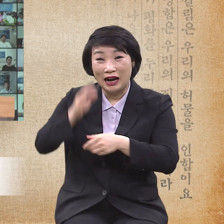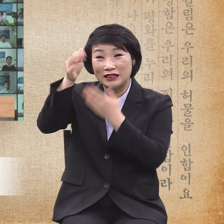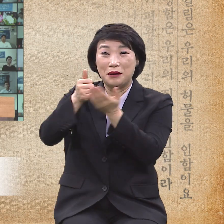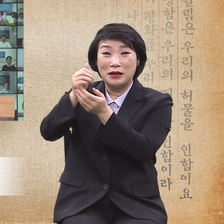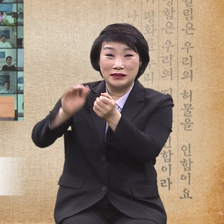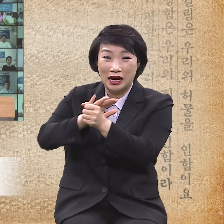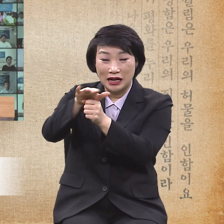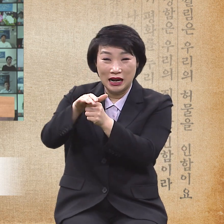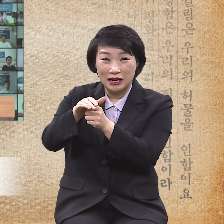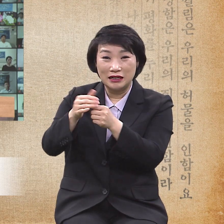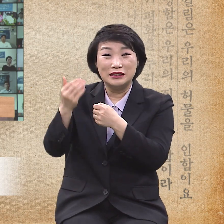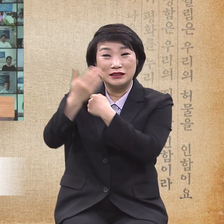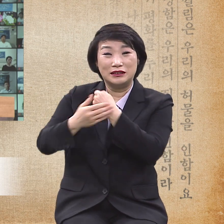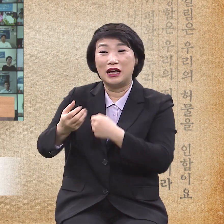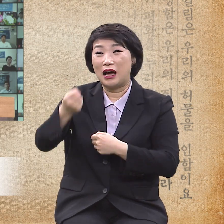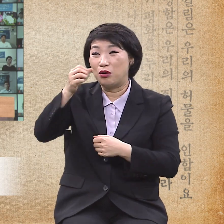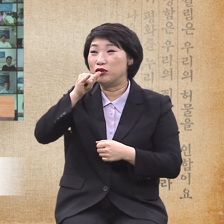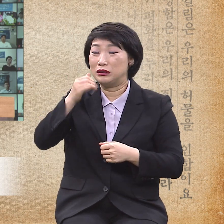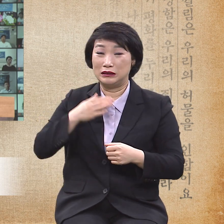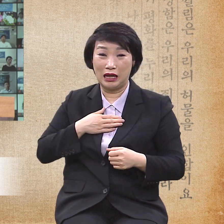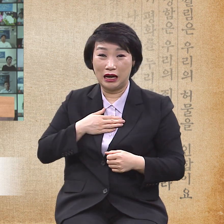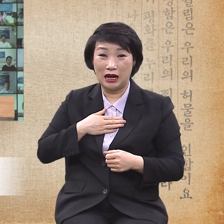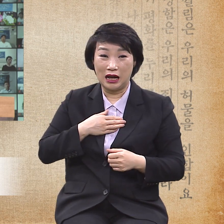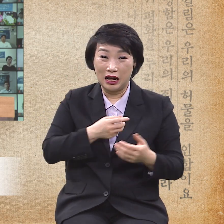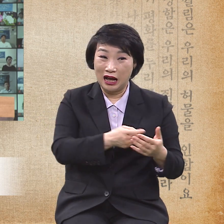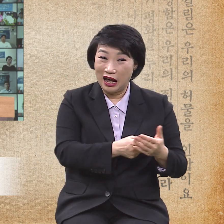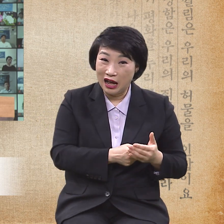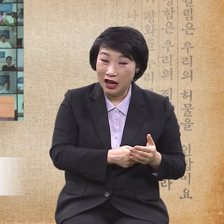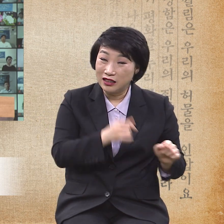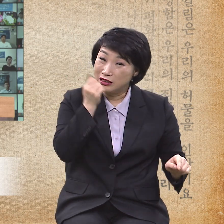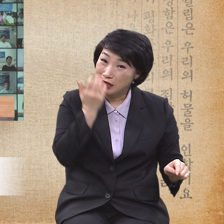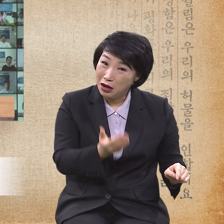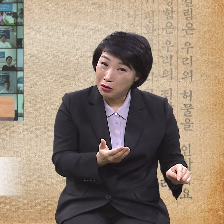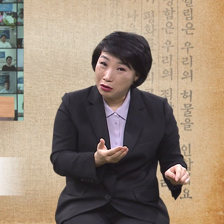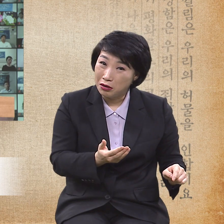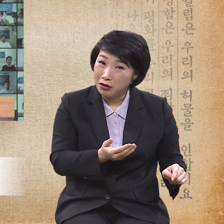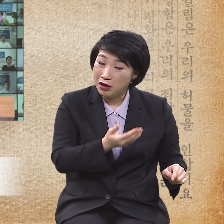사랑 앞에, 은혜 앞에 내가 아까운 것이 있는가?